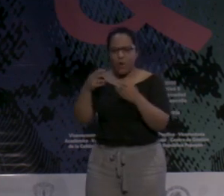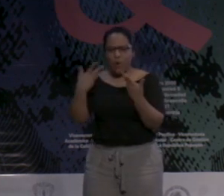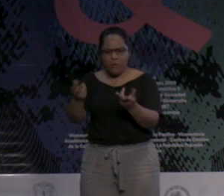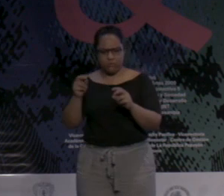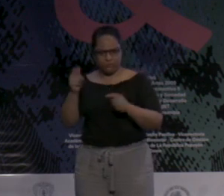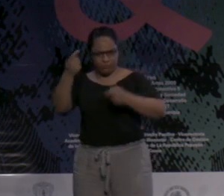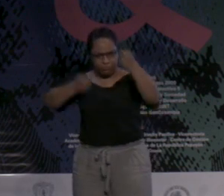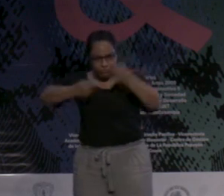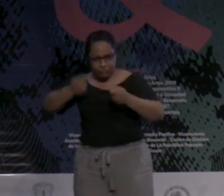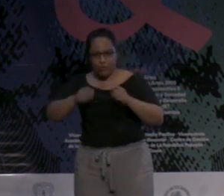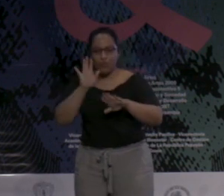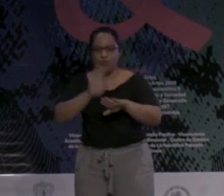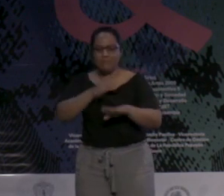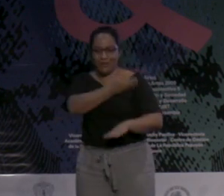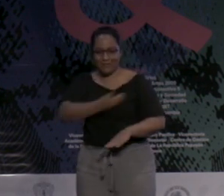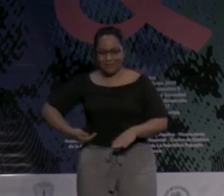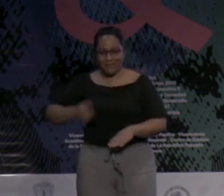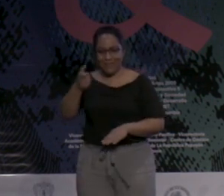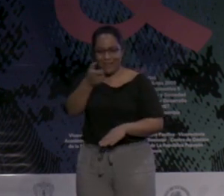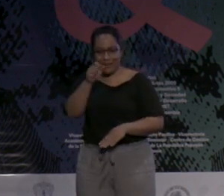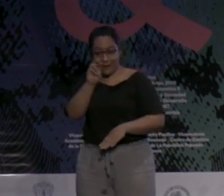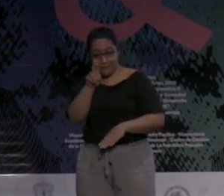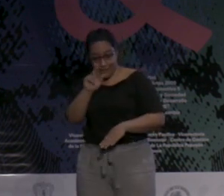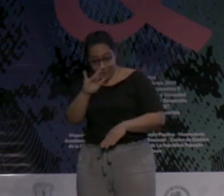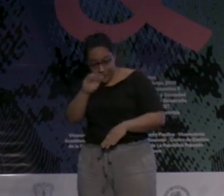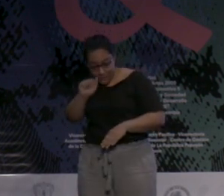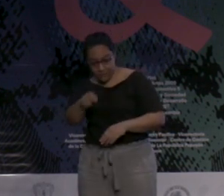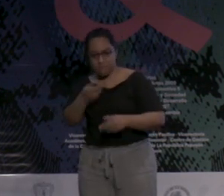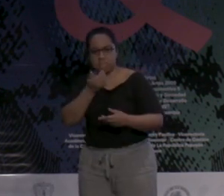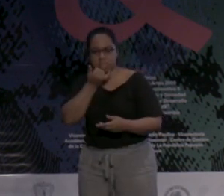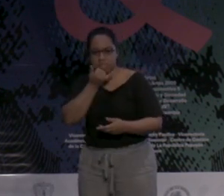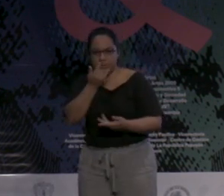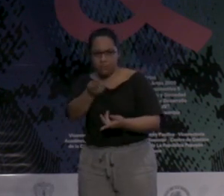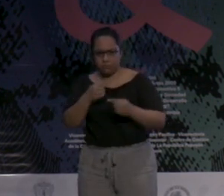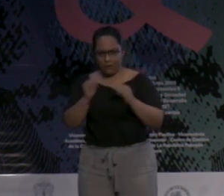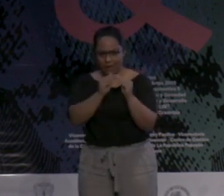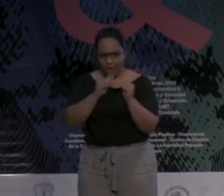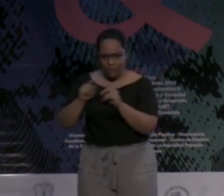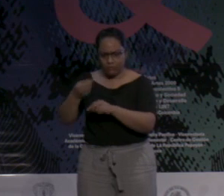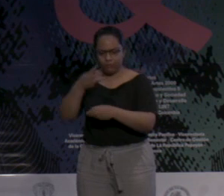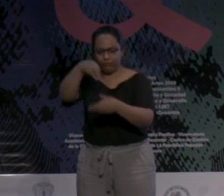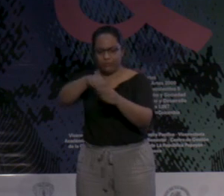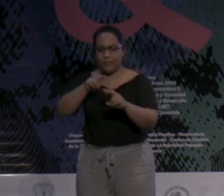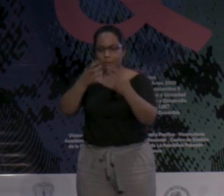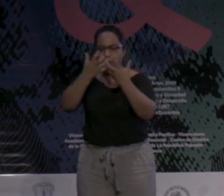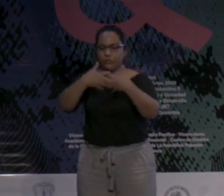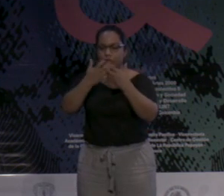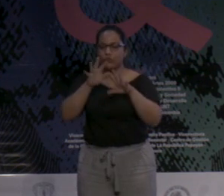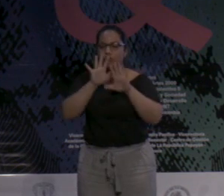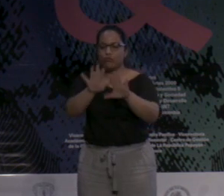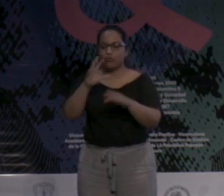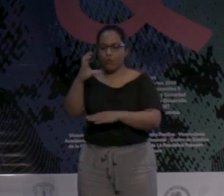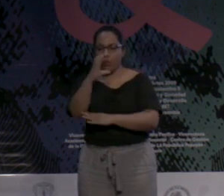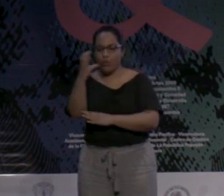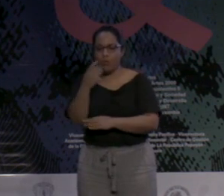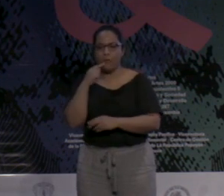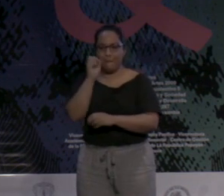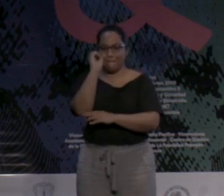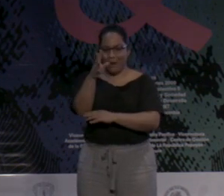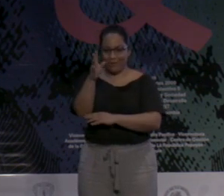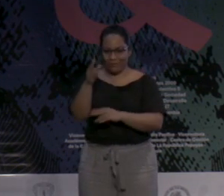comenzaron con el gobierno Gaviria fueron liquidando la banca especializada en vivienda e introdujeron un sistema en nuestro país que es el sistema